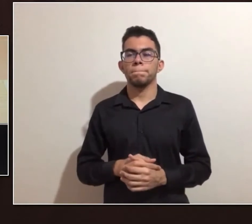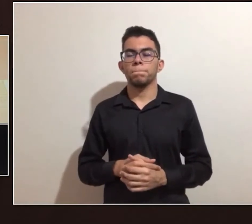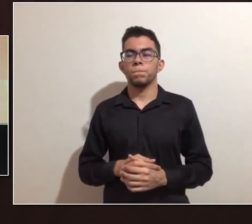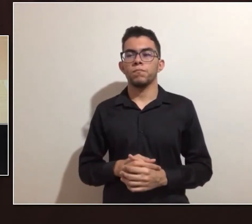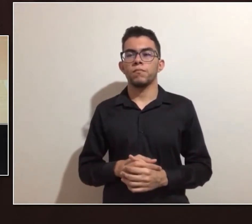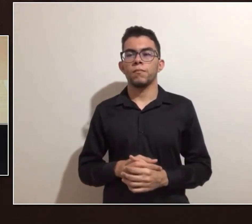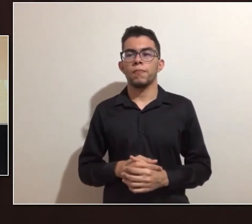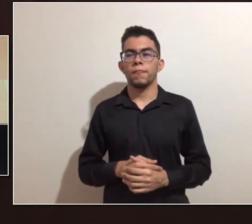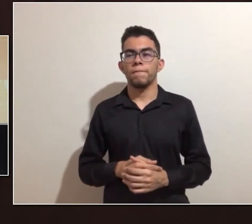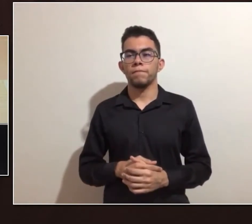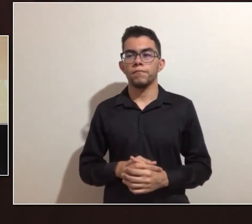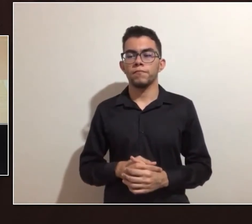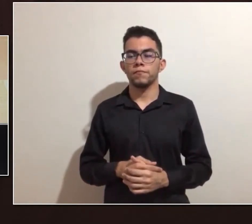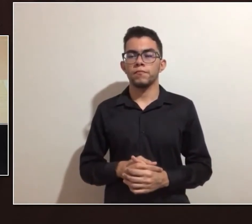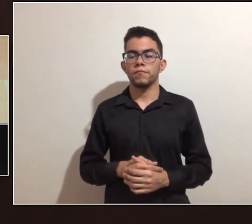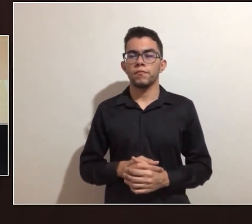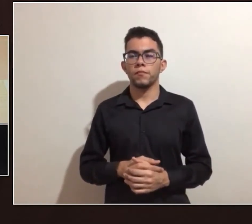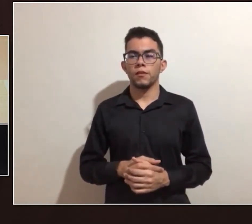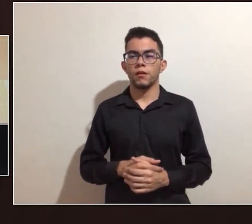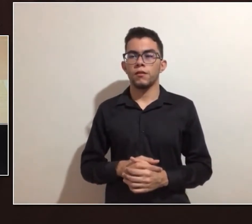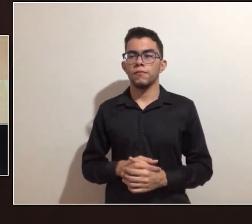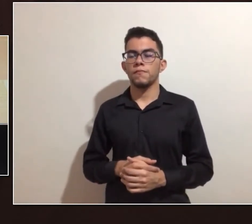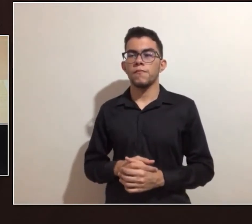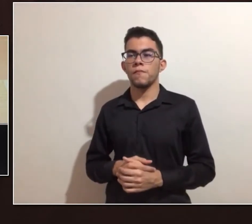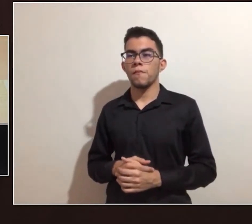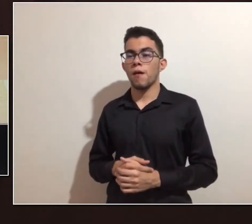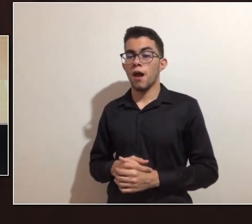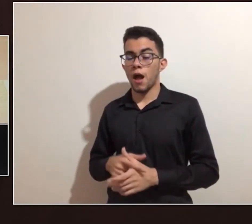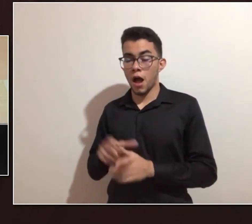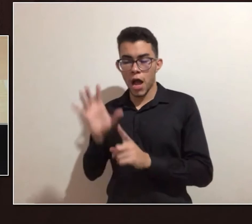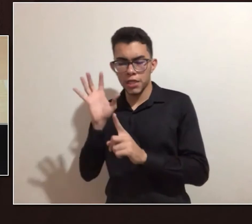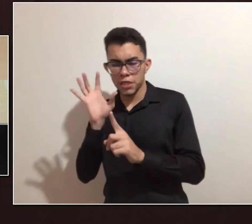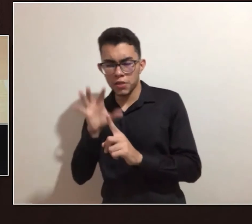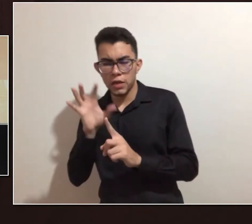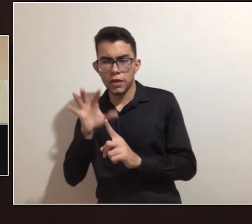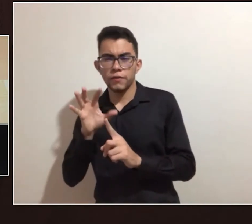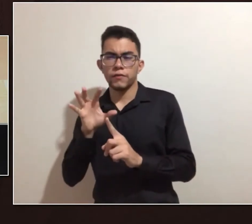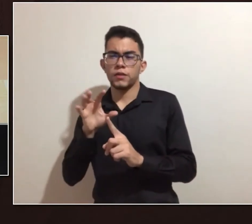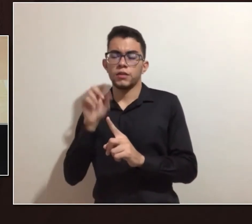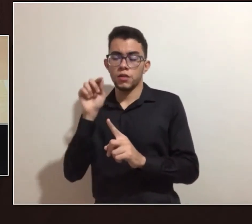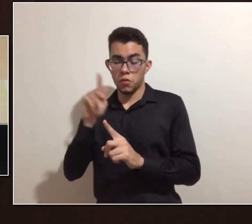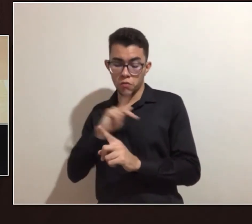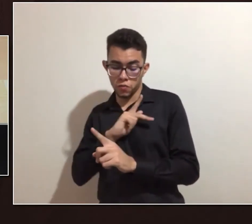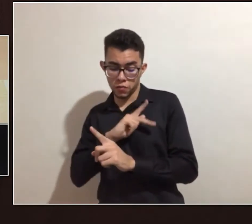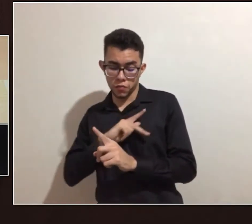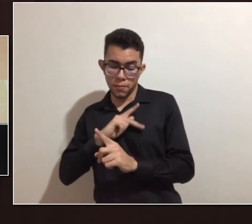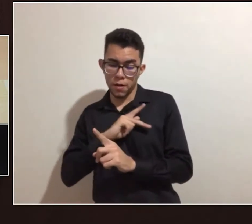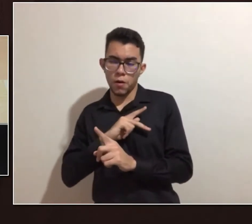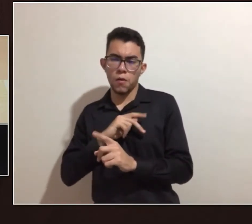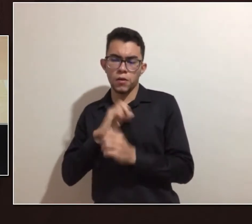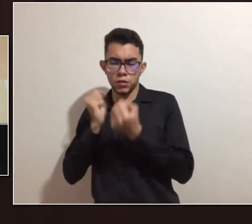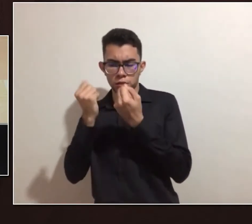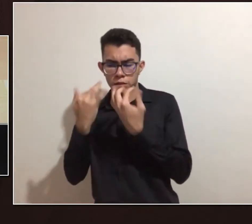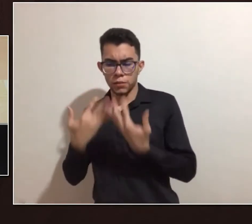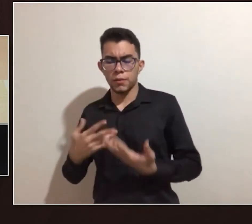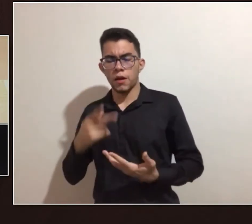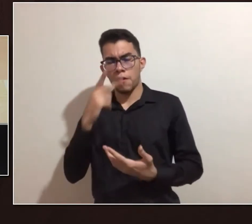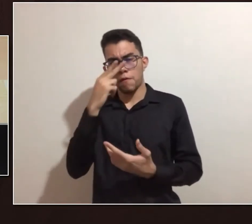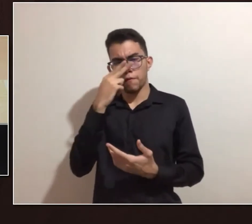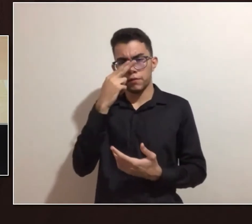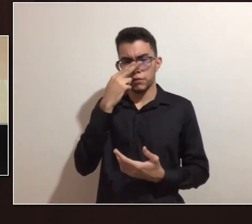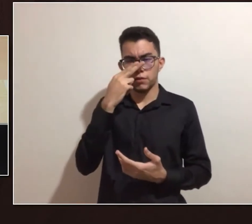Ele observava também que a influência desta superstição não tem apenas dominado as